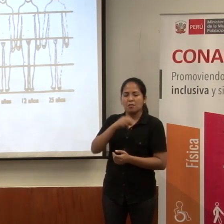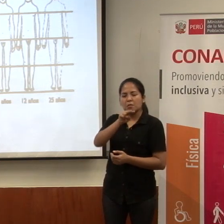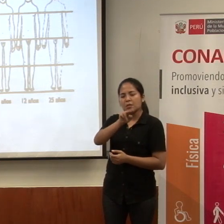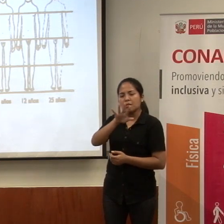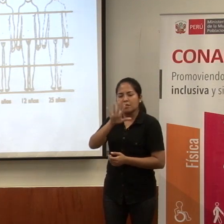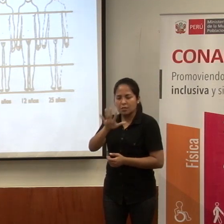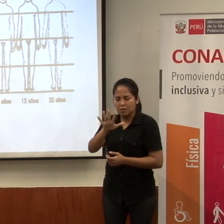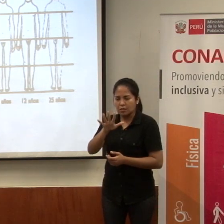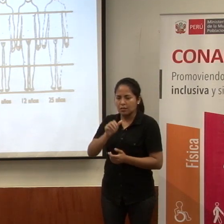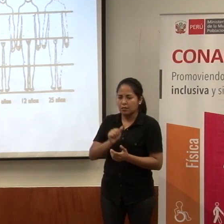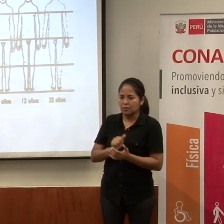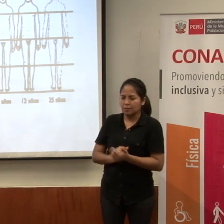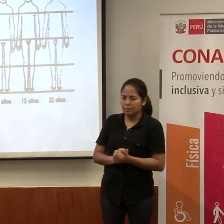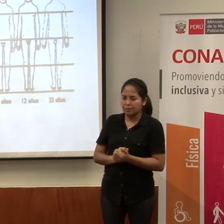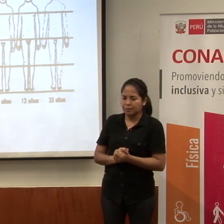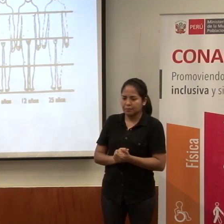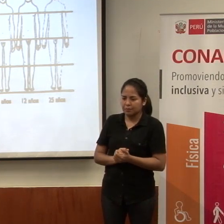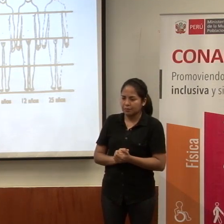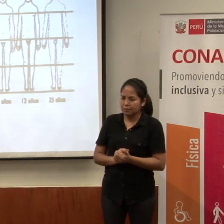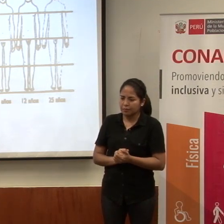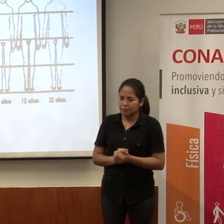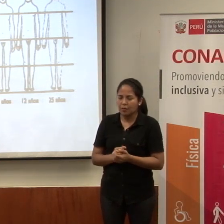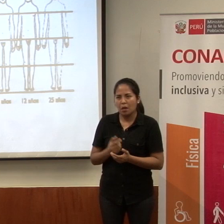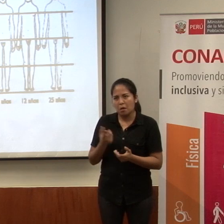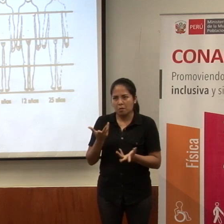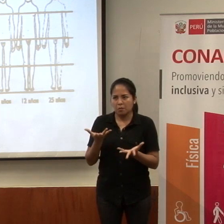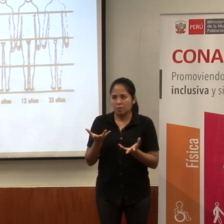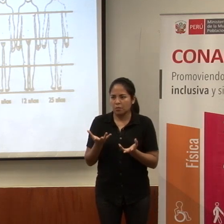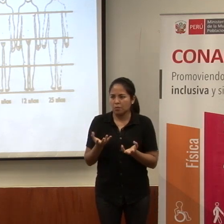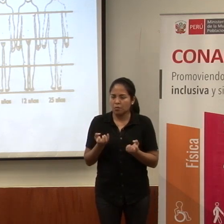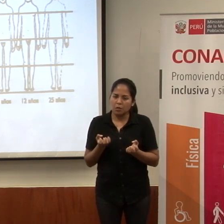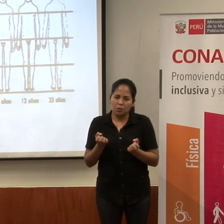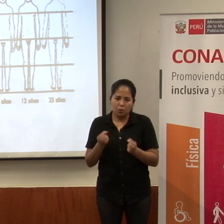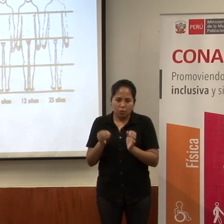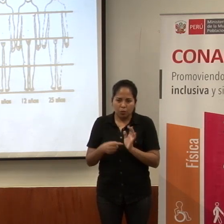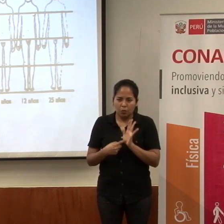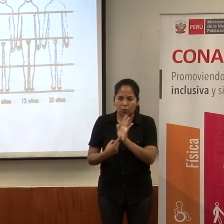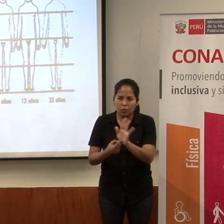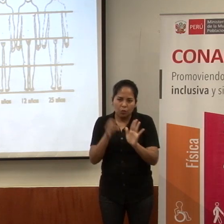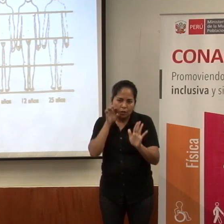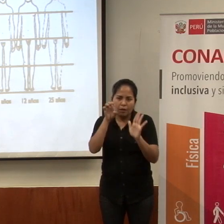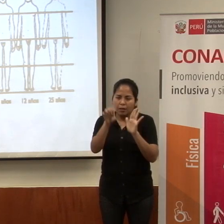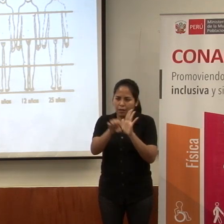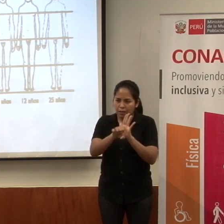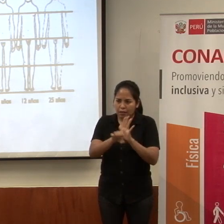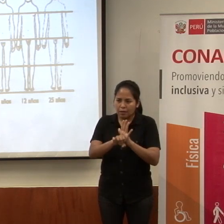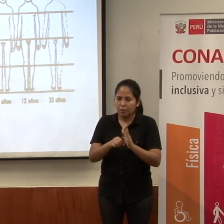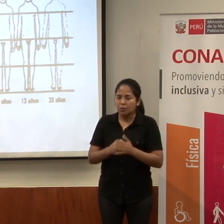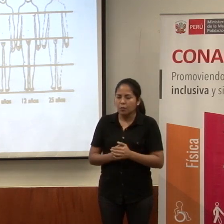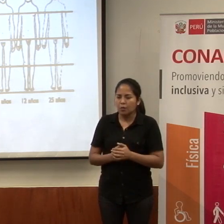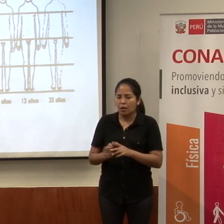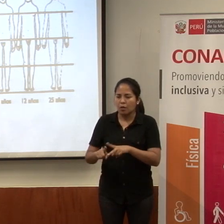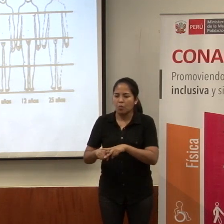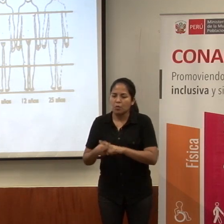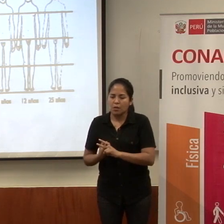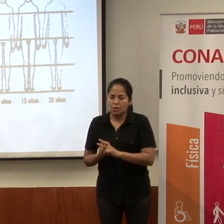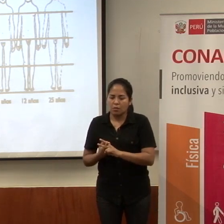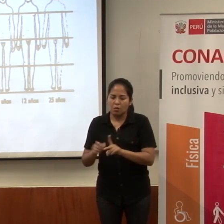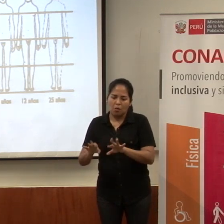ejemplo que no es exactamente el mejor, pero creo que es el que más podríamos graficar. Al comienzo somos